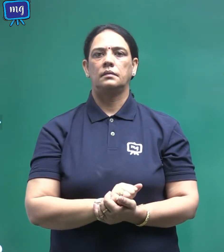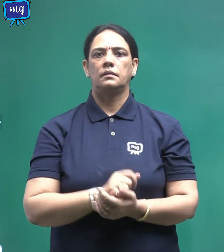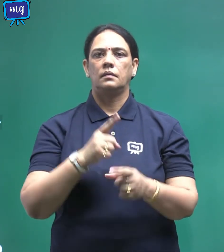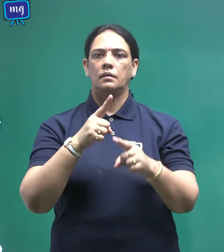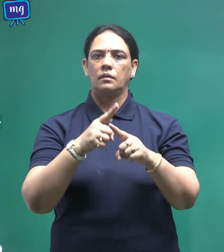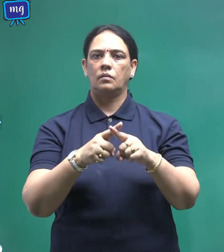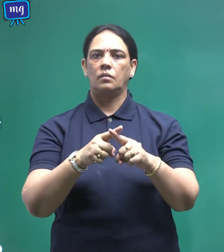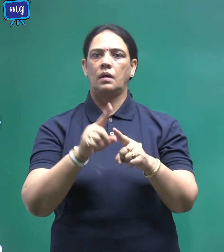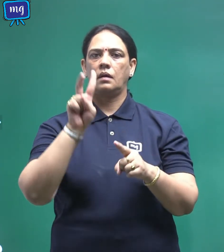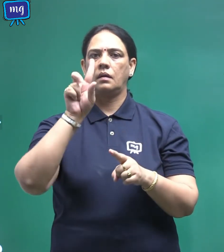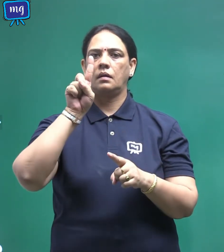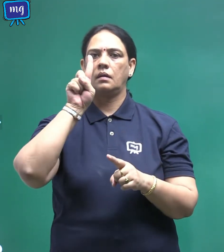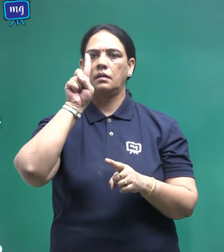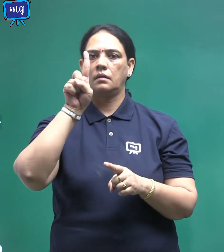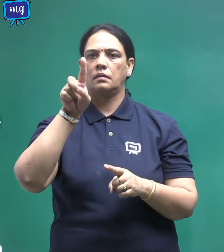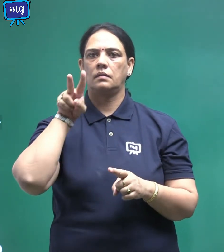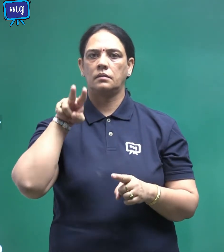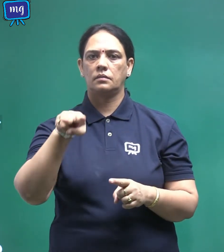गुणा 100।